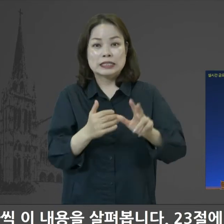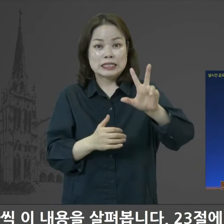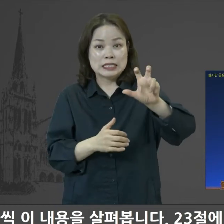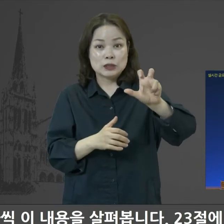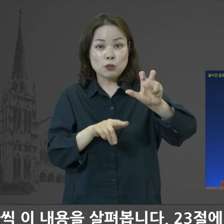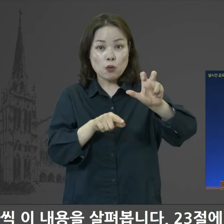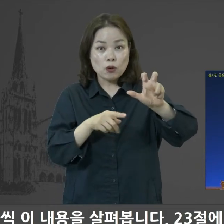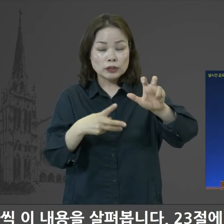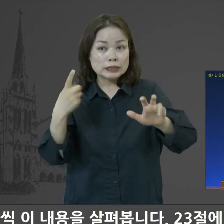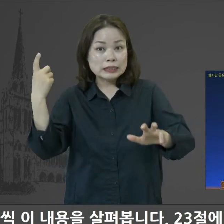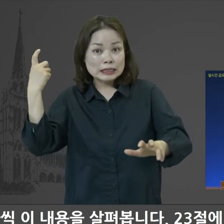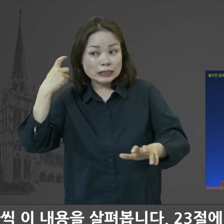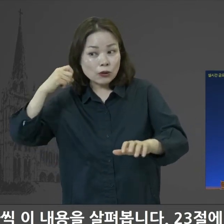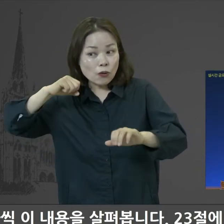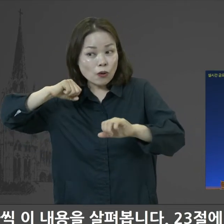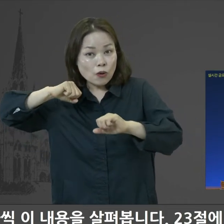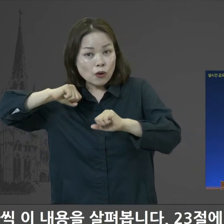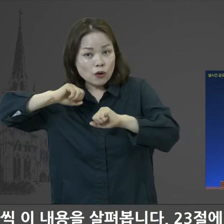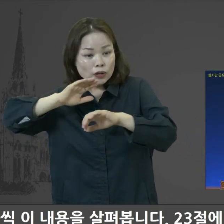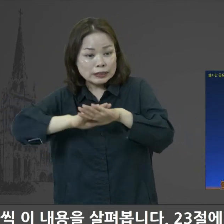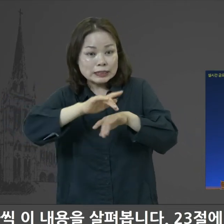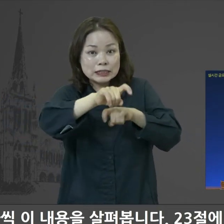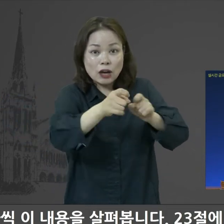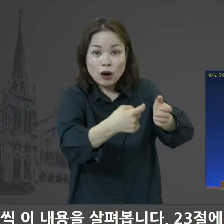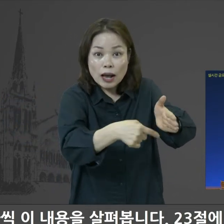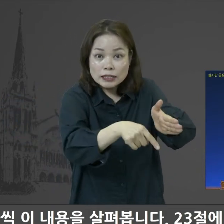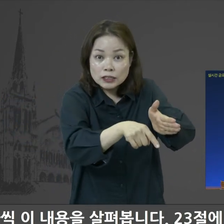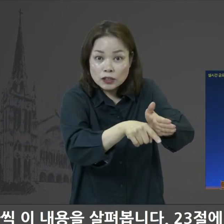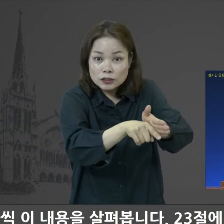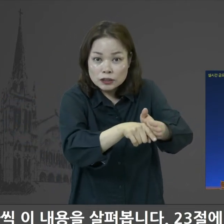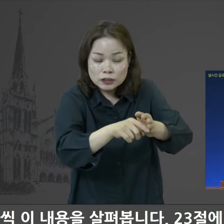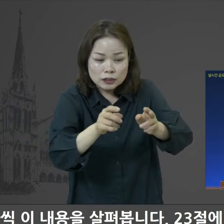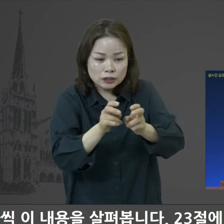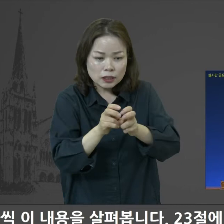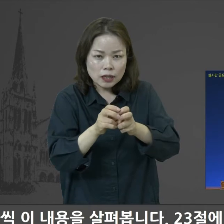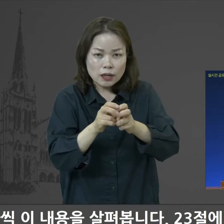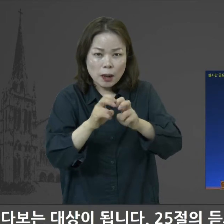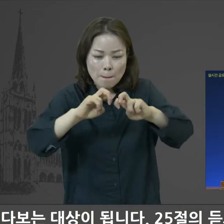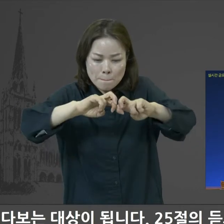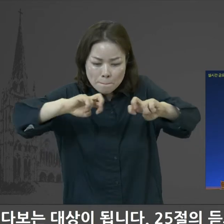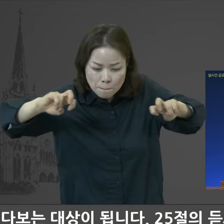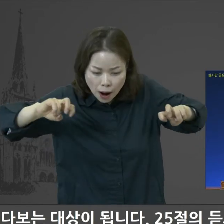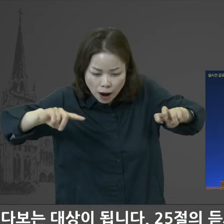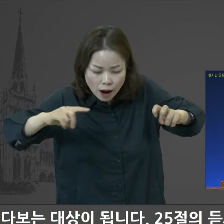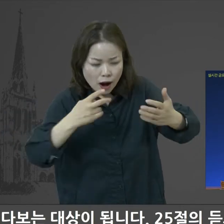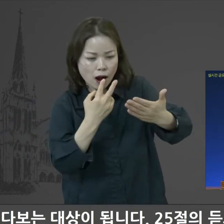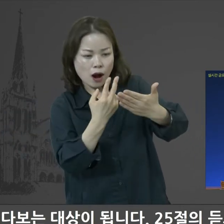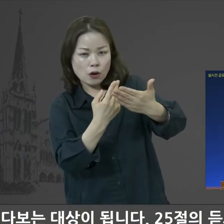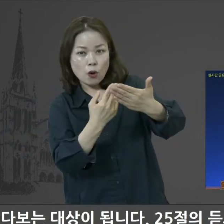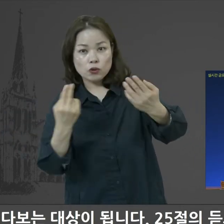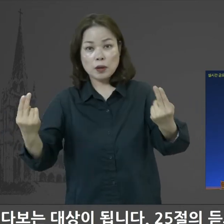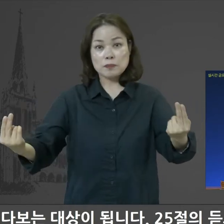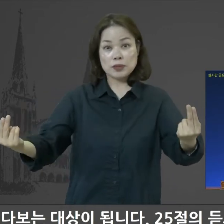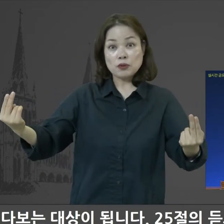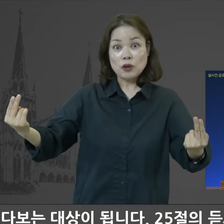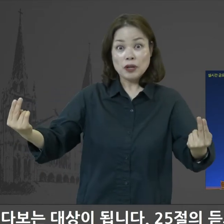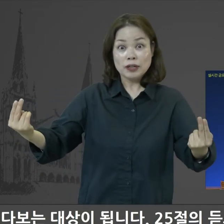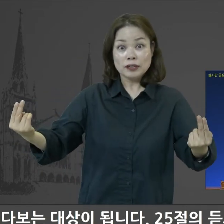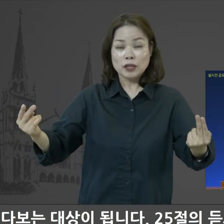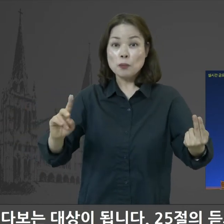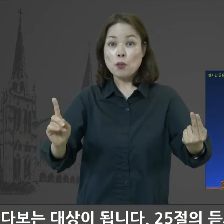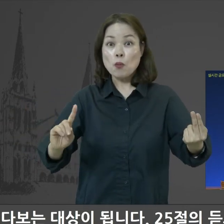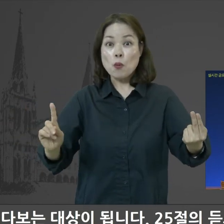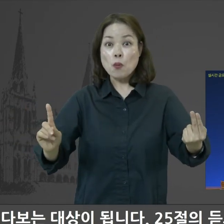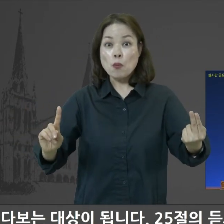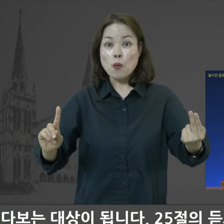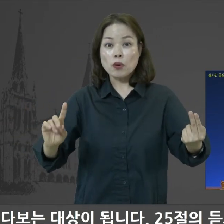나오는 듣고 행하기 위해서 들여다봐야 될 것을, 그러니까 거울과 대조되고 있는 것이 무엇인지